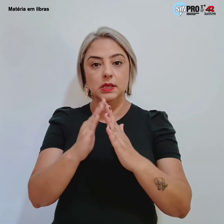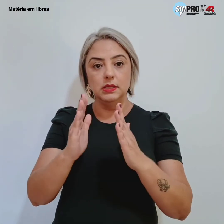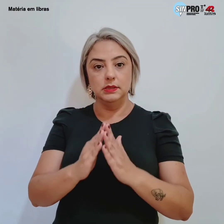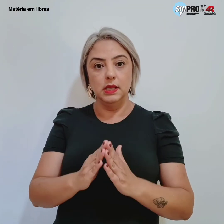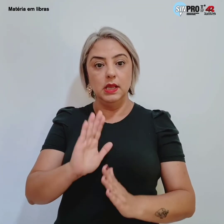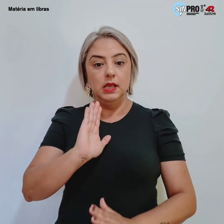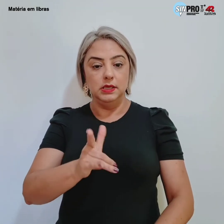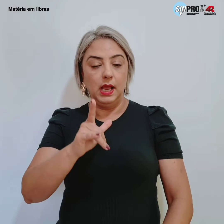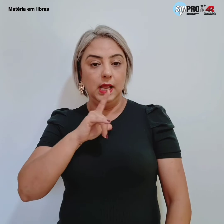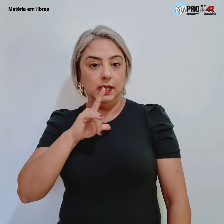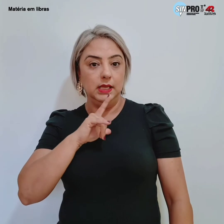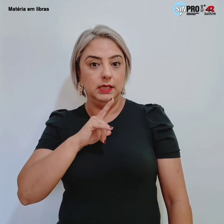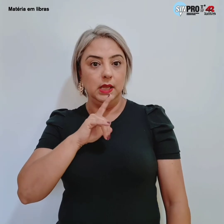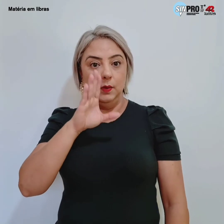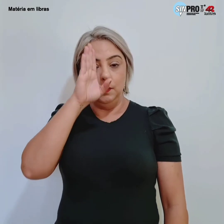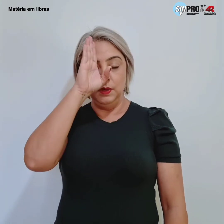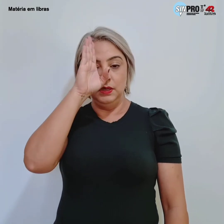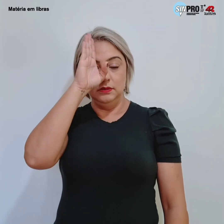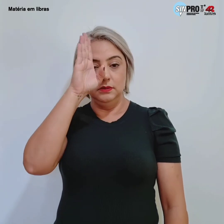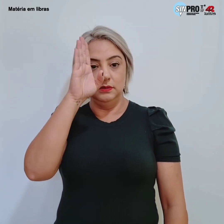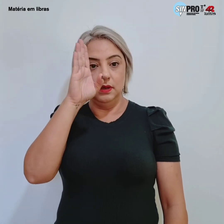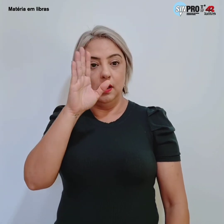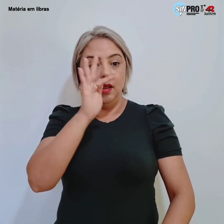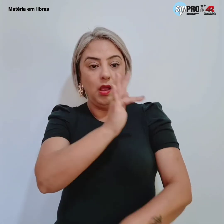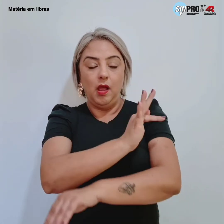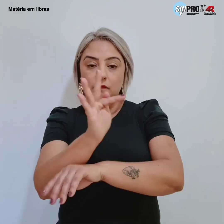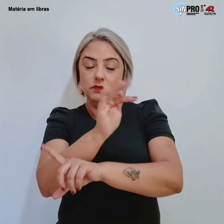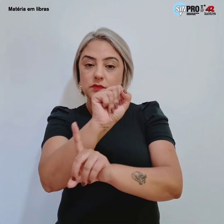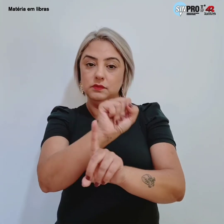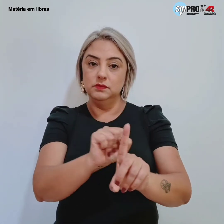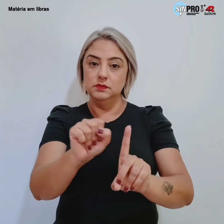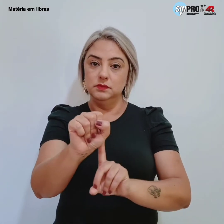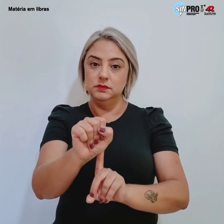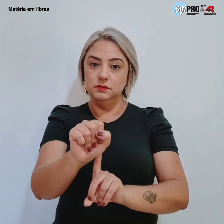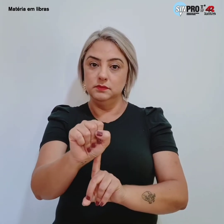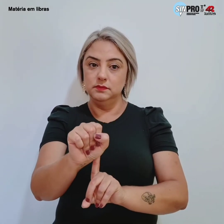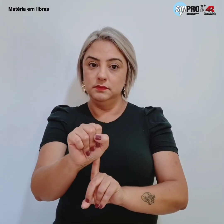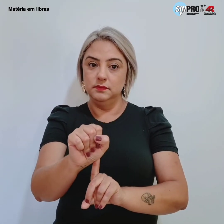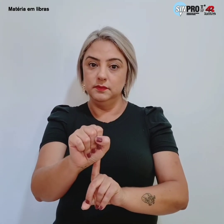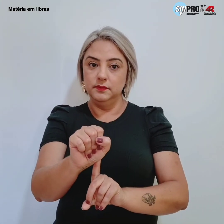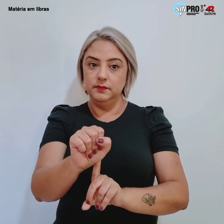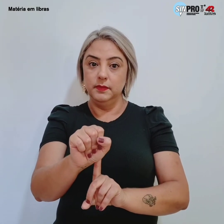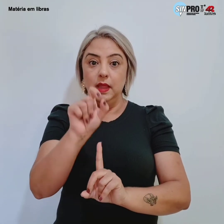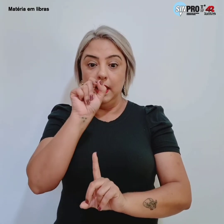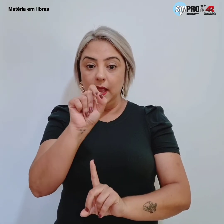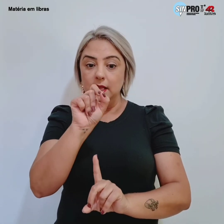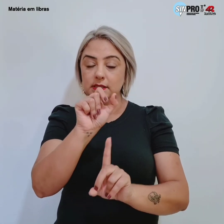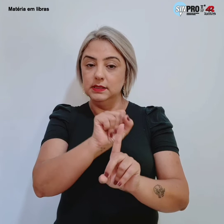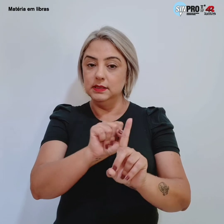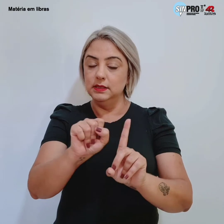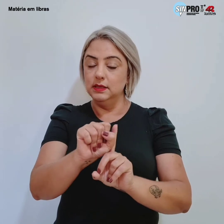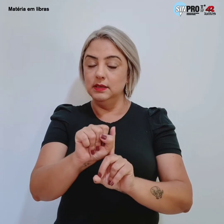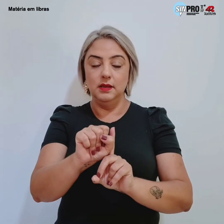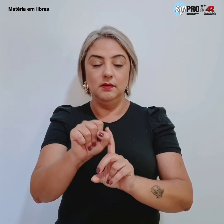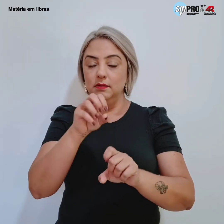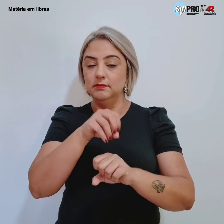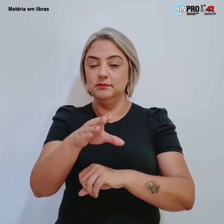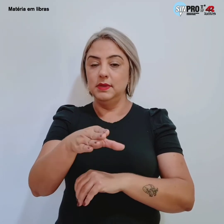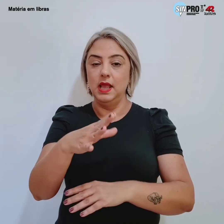moradias, já que tem como princípio a função social. Tal função não é compartilhada